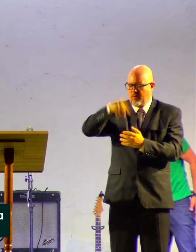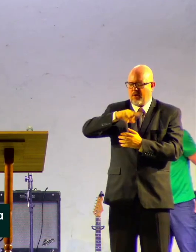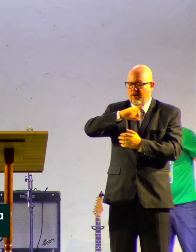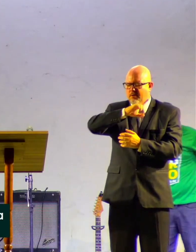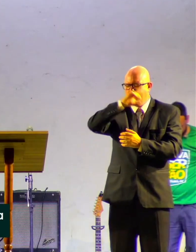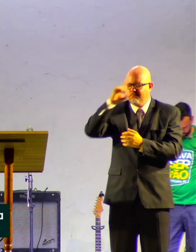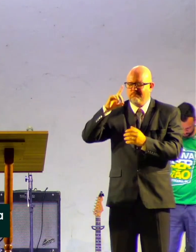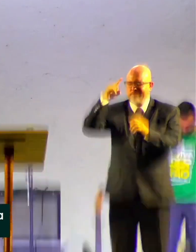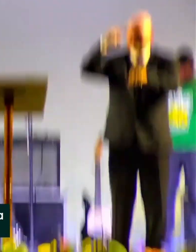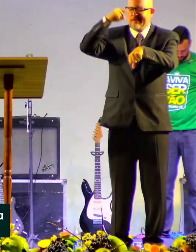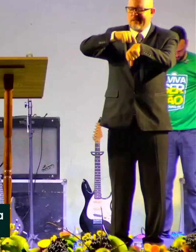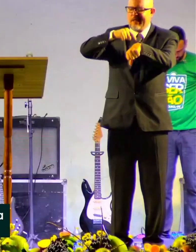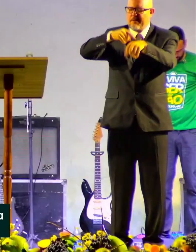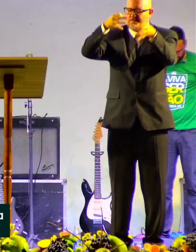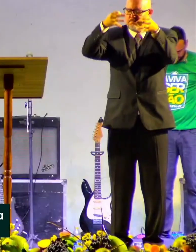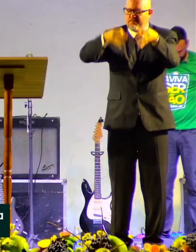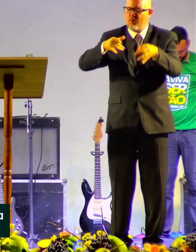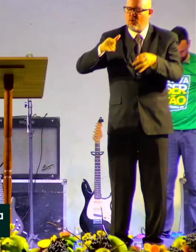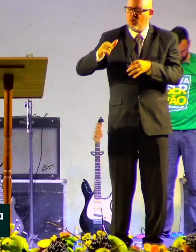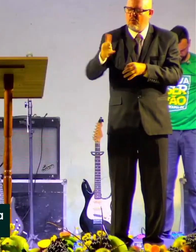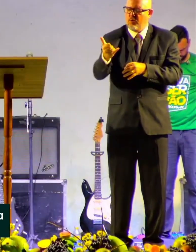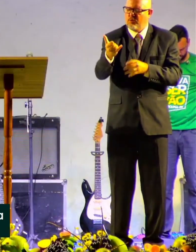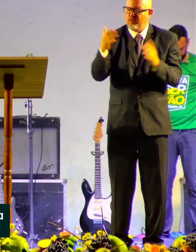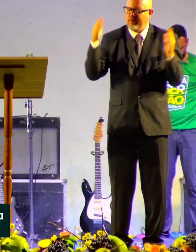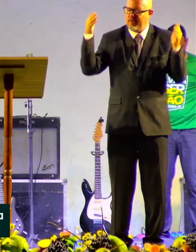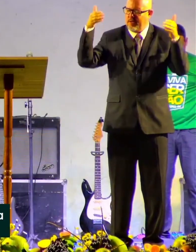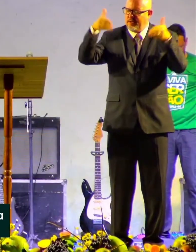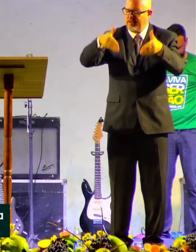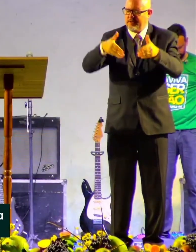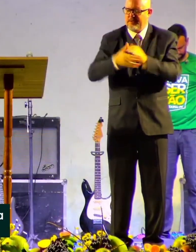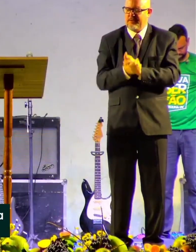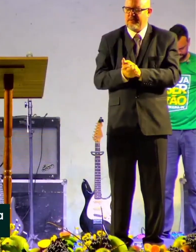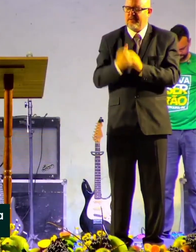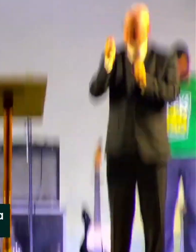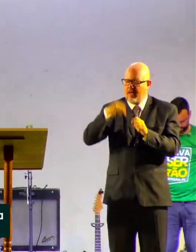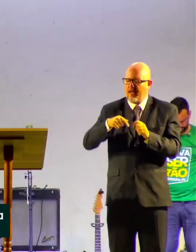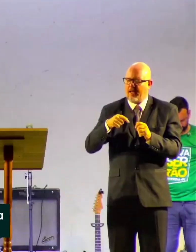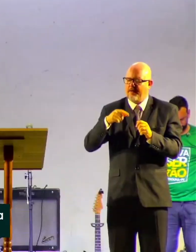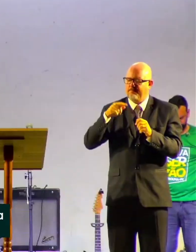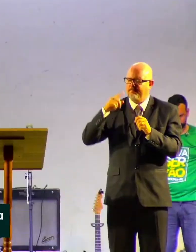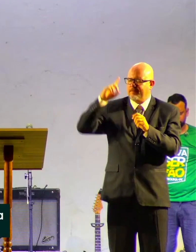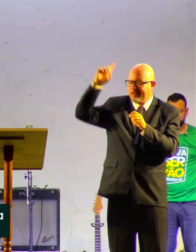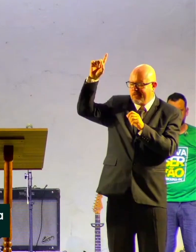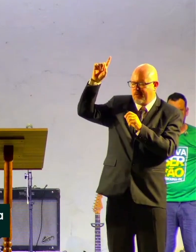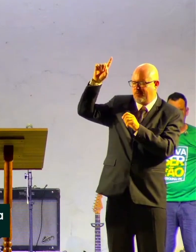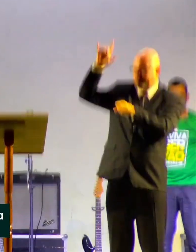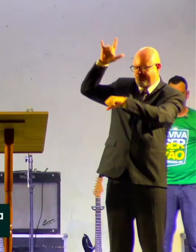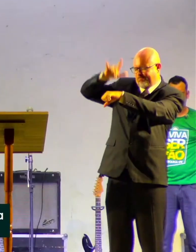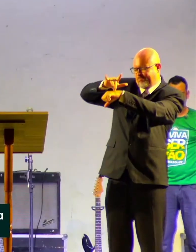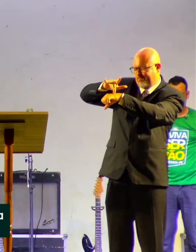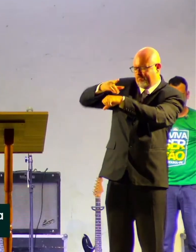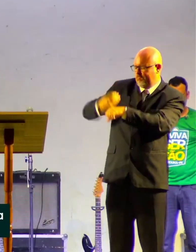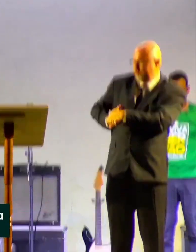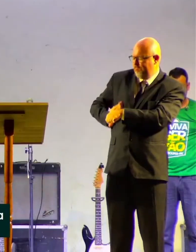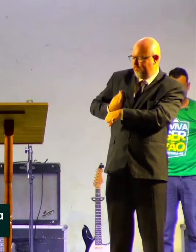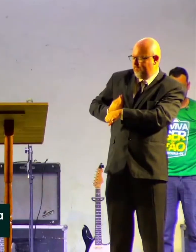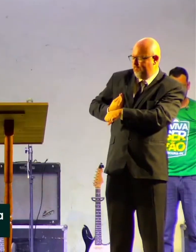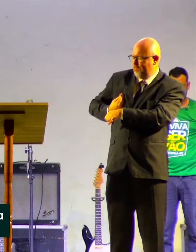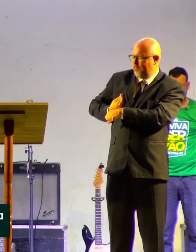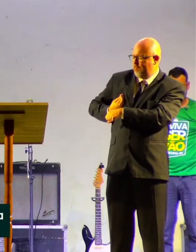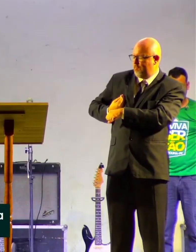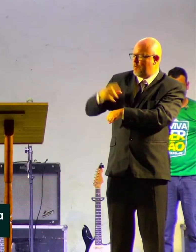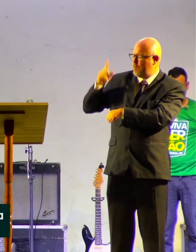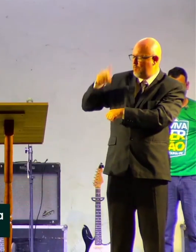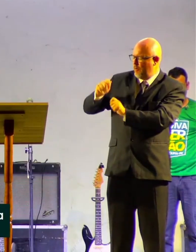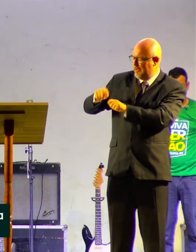nesse tempo. Oportunizou a vinda do teu servo, que será o seu instrumento nessa noite. Que o teu servo